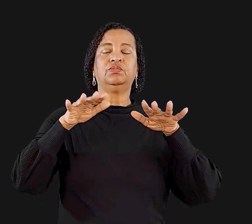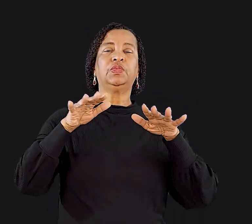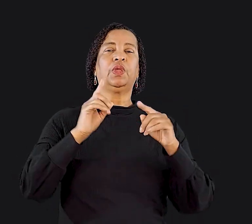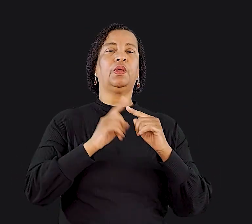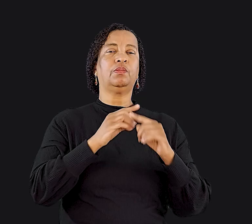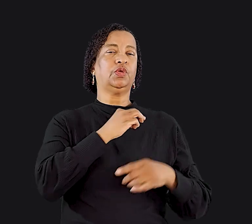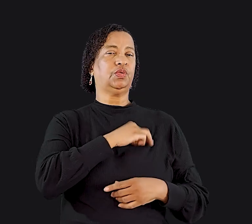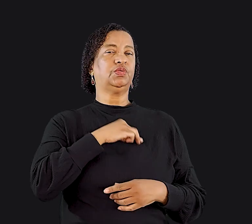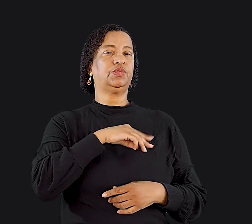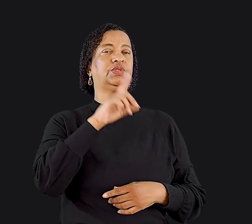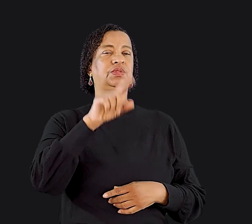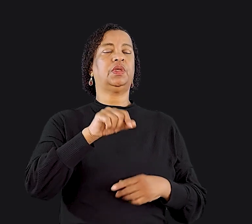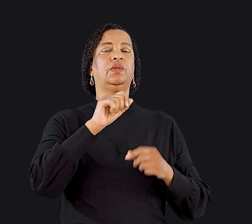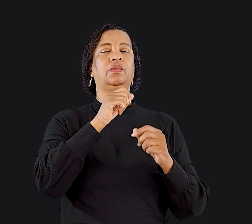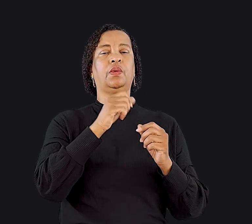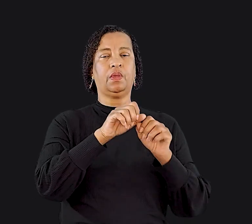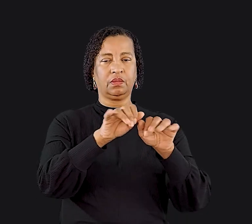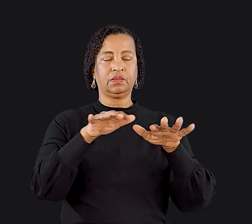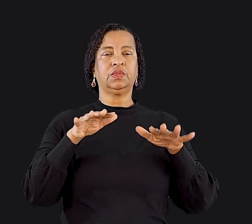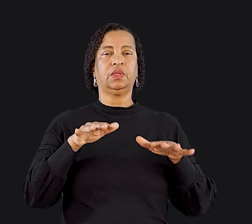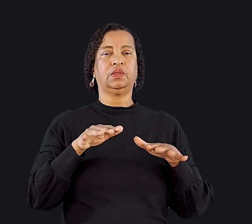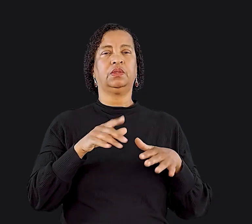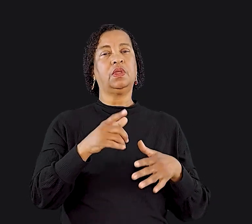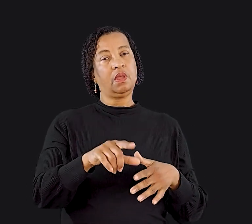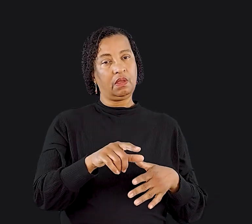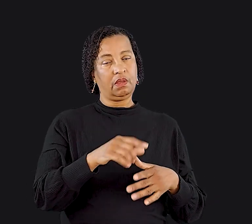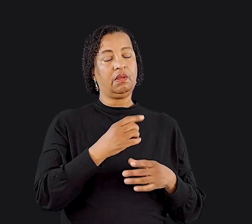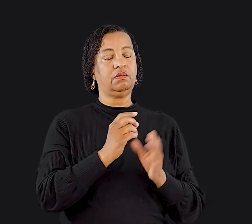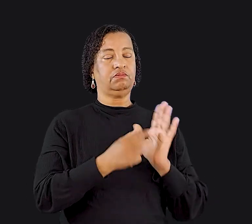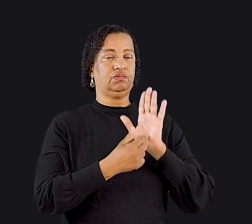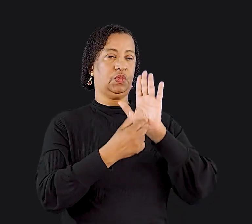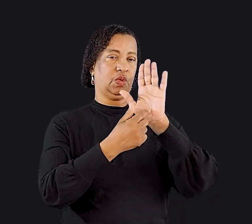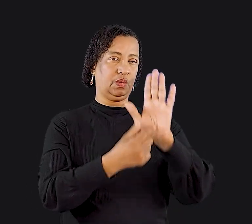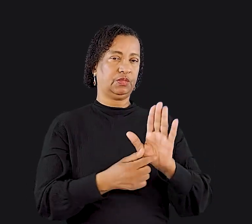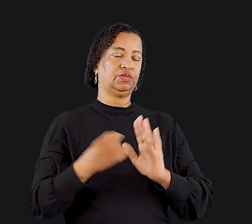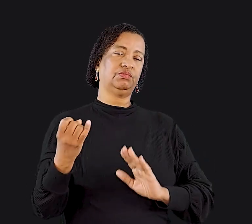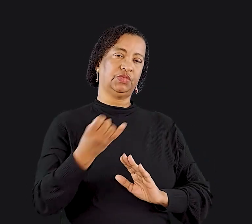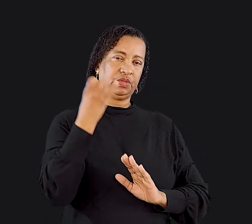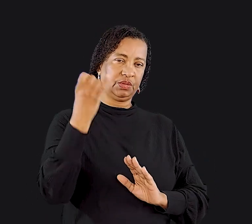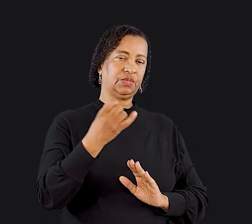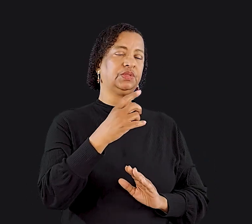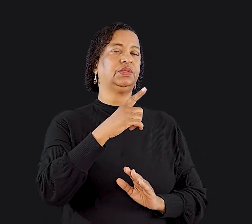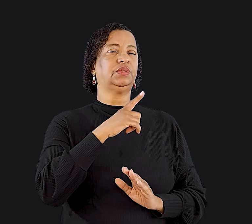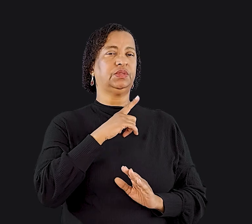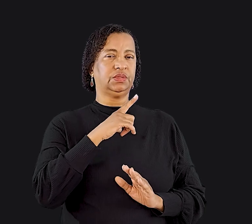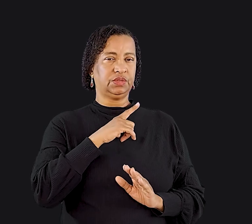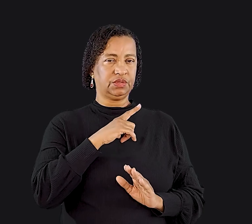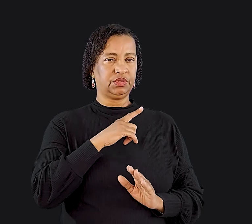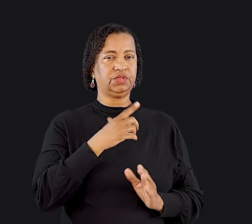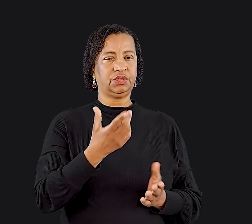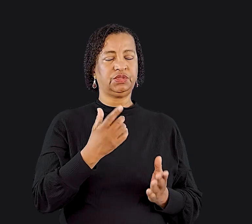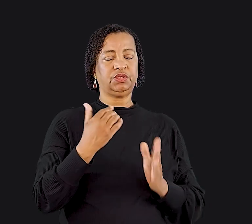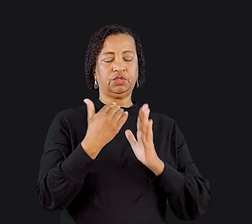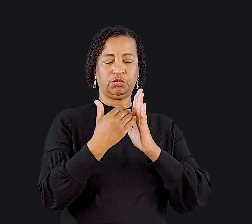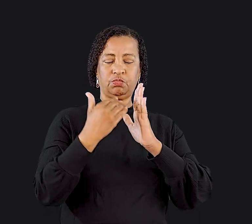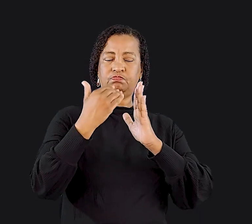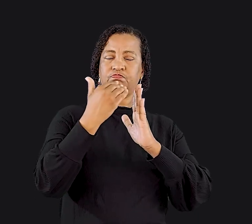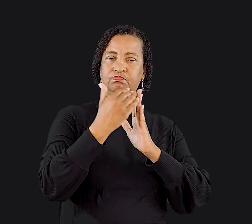seus ministérios são públicos. Isso é uma grande demonstração da importância de se manter um alto padrão para